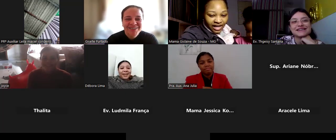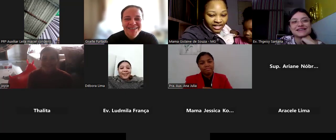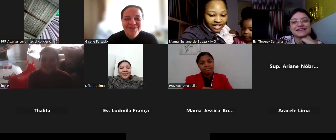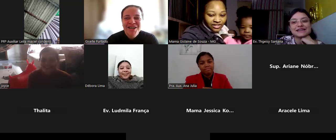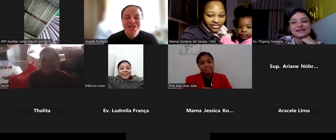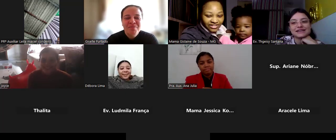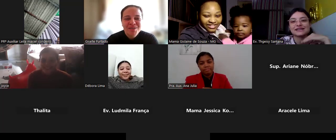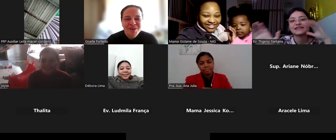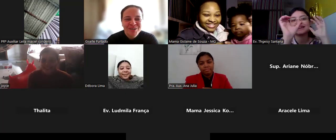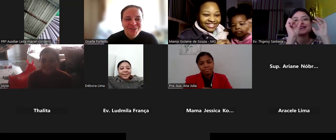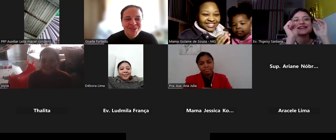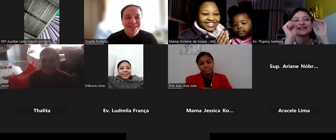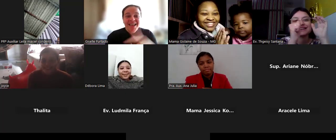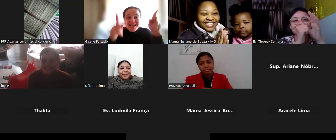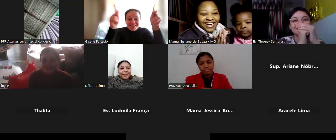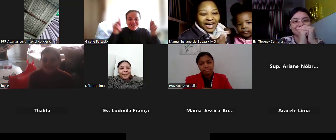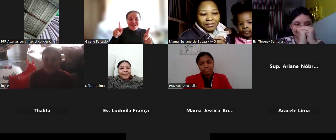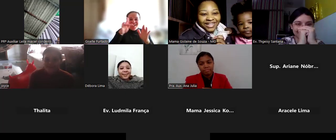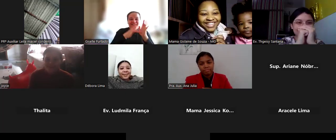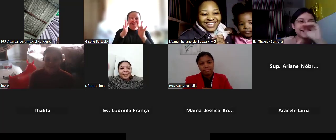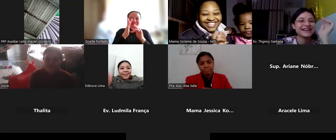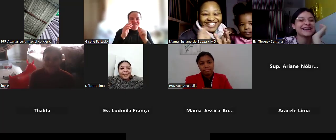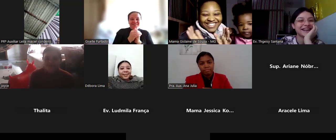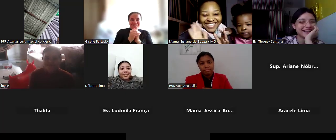Aleluia. Um grande abraço para todos. Shalom!